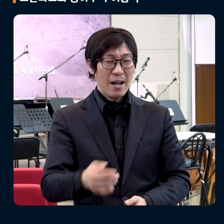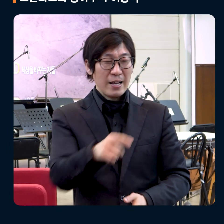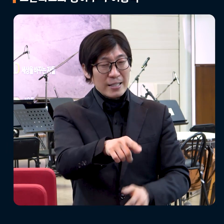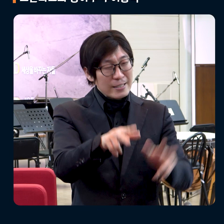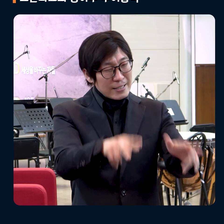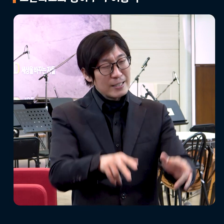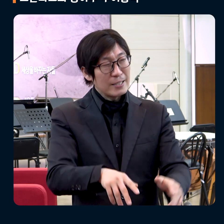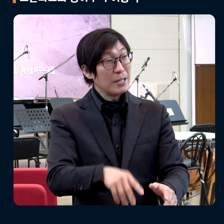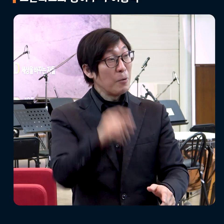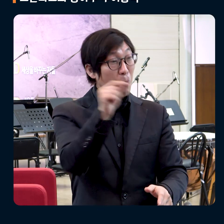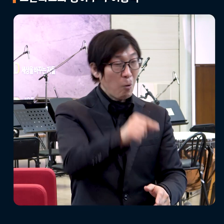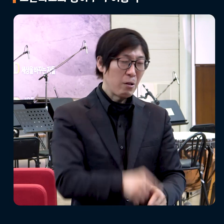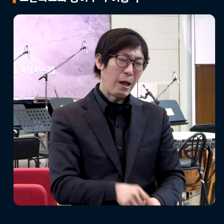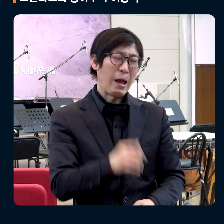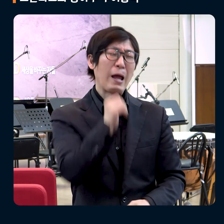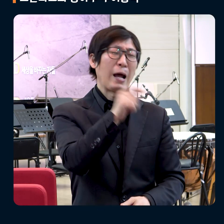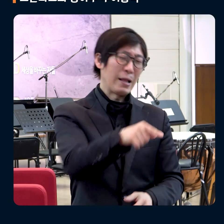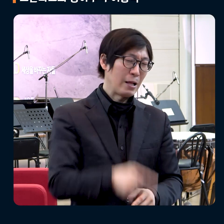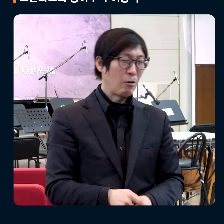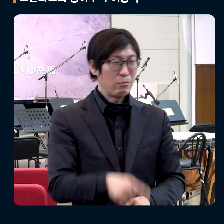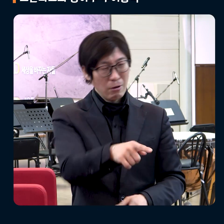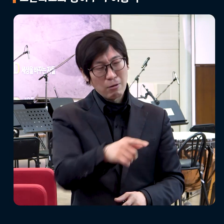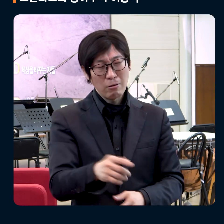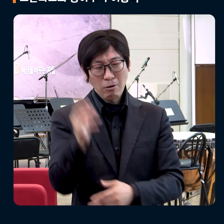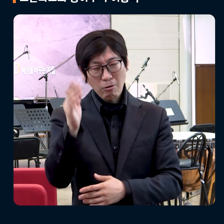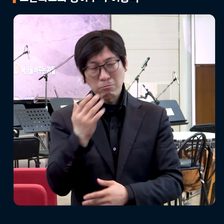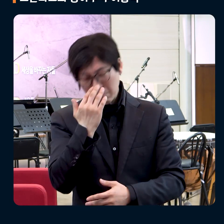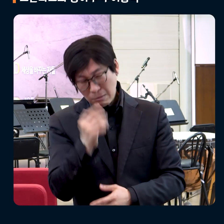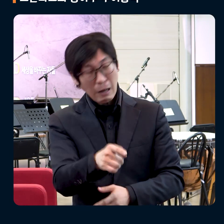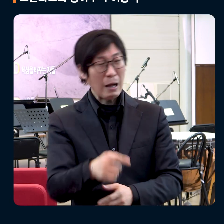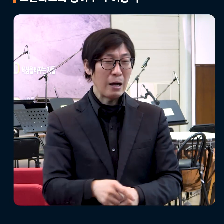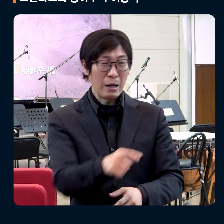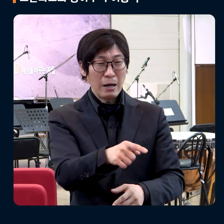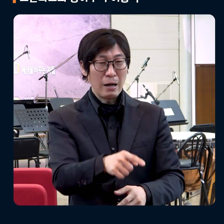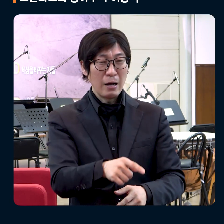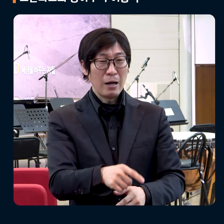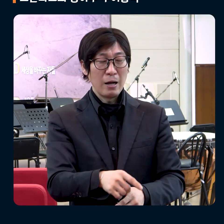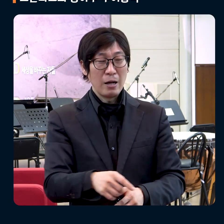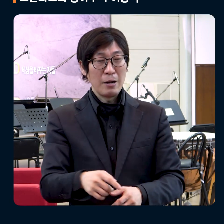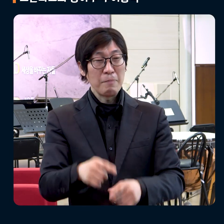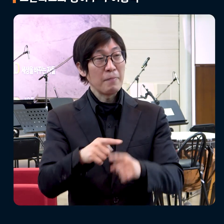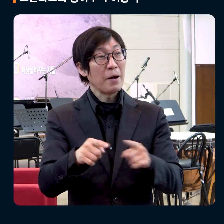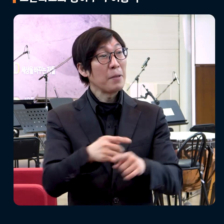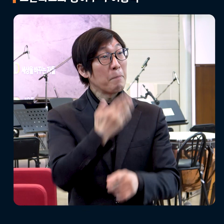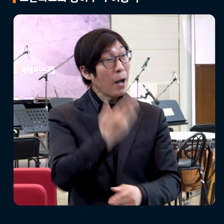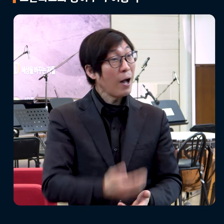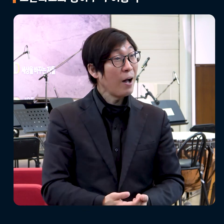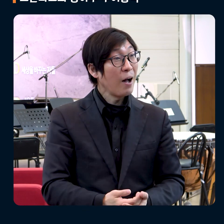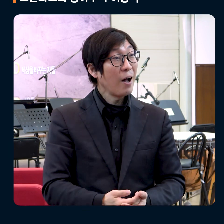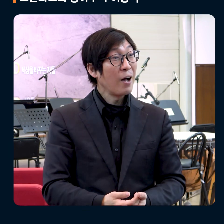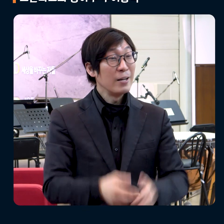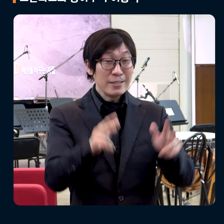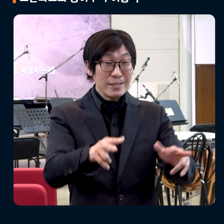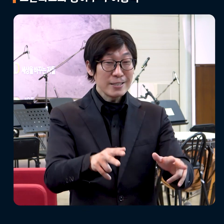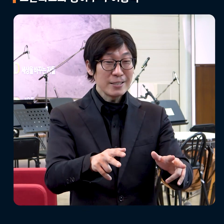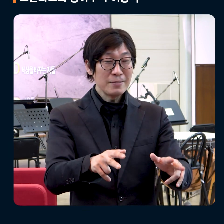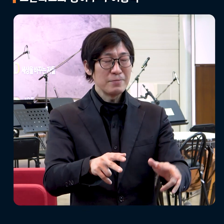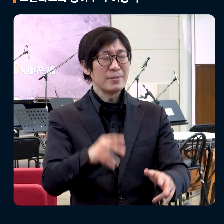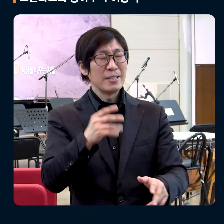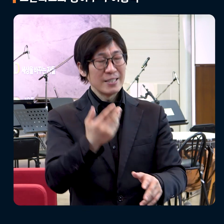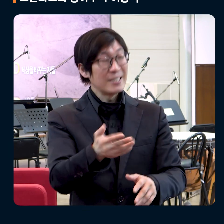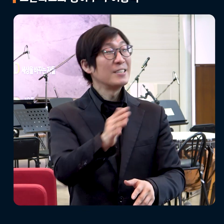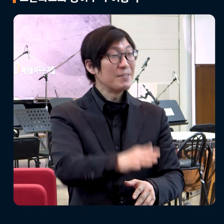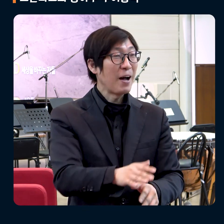너는 안 돼, 너는 가난해서 안 돼, 너는 인상 써서 안 돼, 너는 못 배워서 안 돼. 누가 누구를 여러분